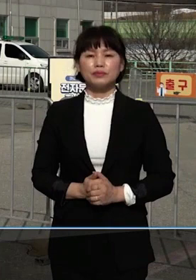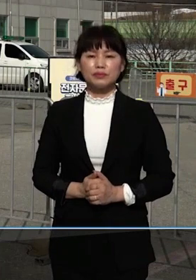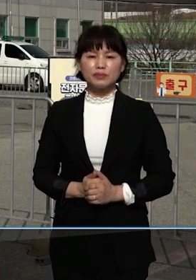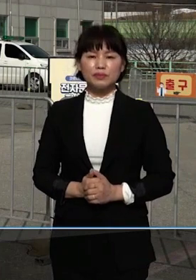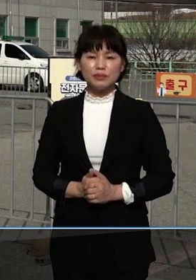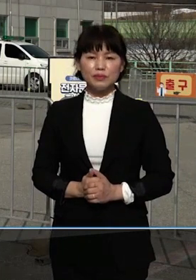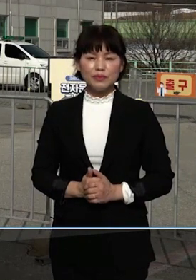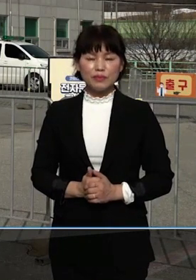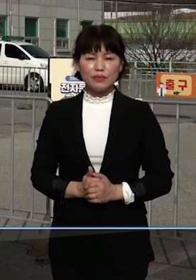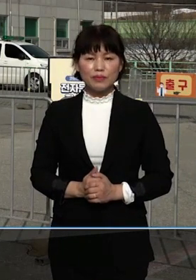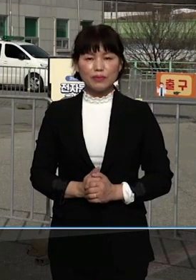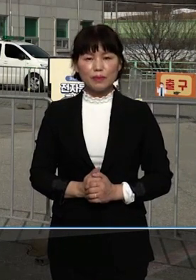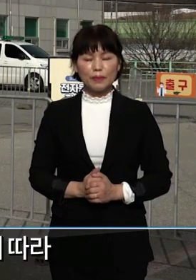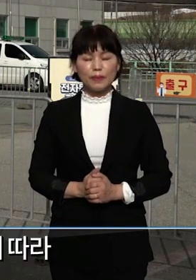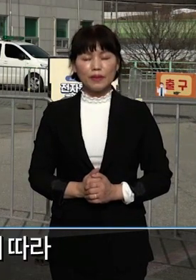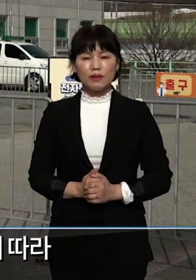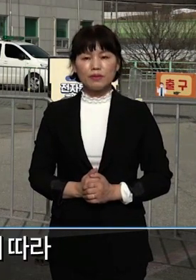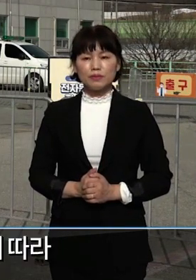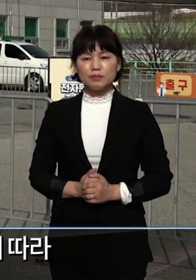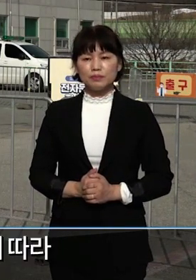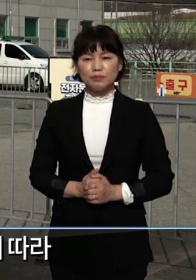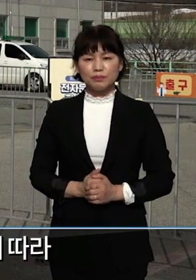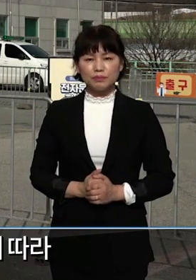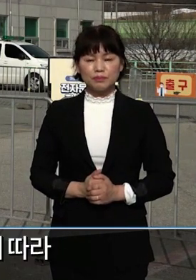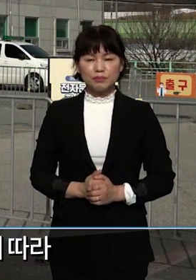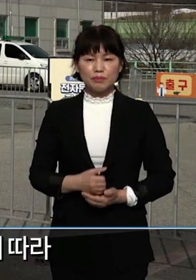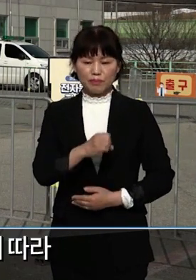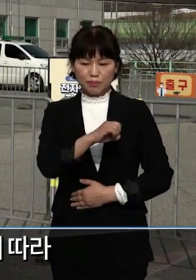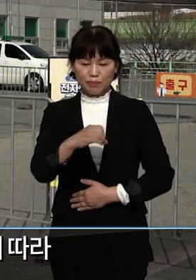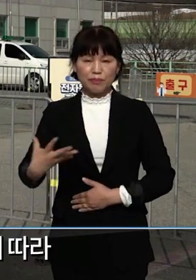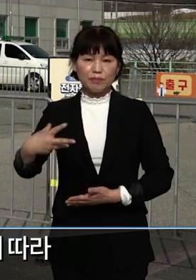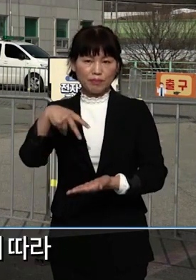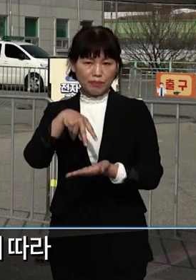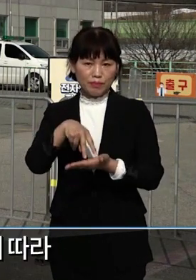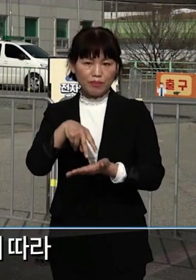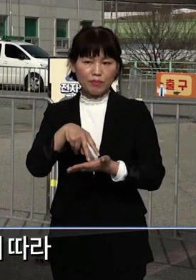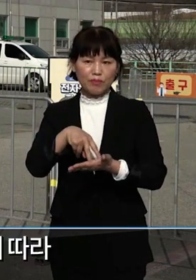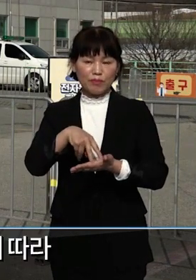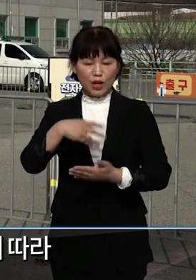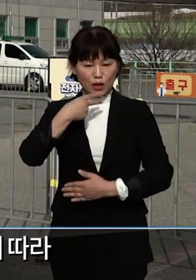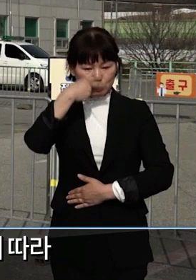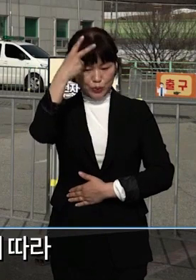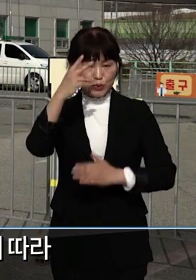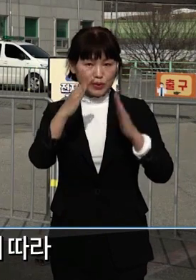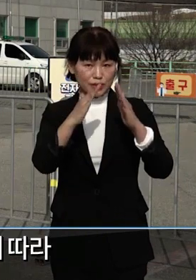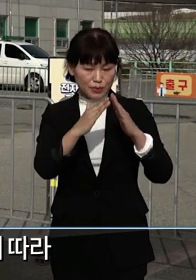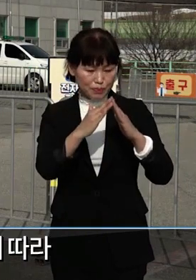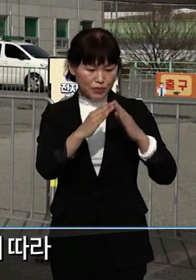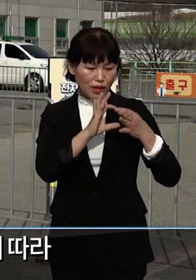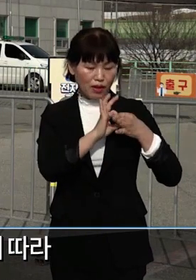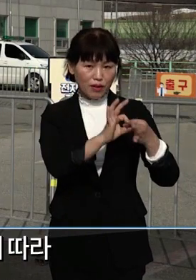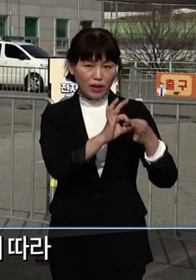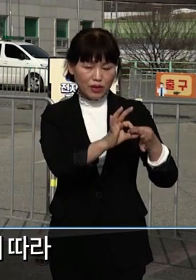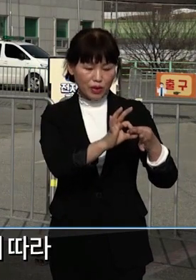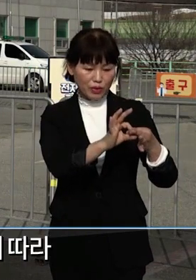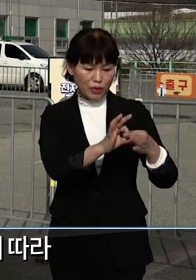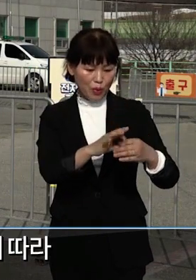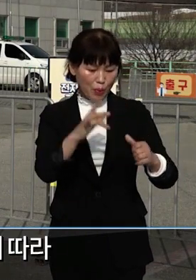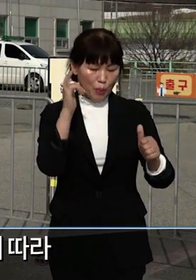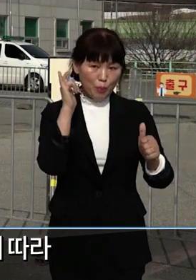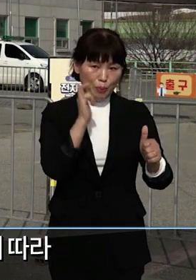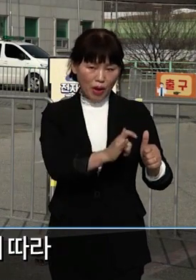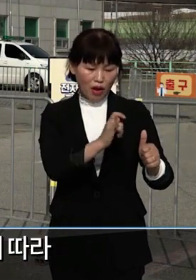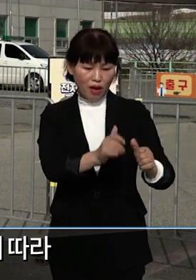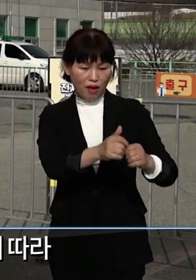받았습니다. 이에 우리 군은 유흥업소와 관련된 확진자의 대량